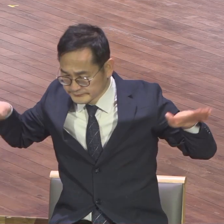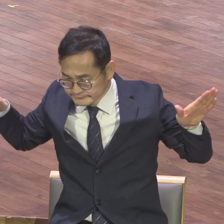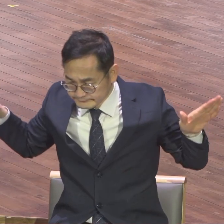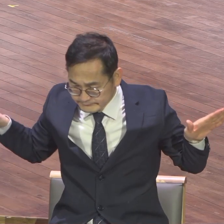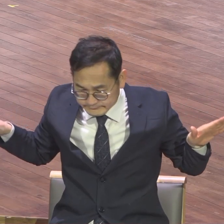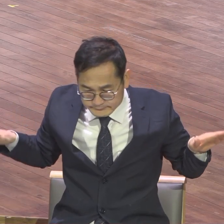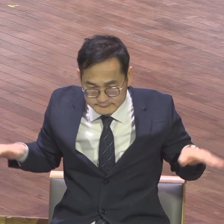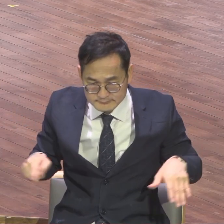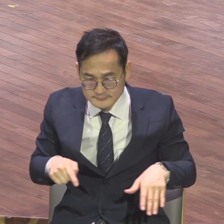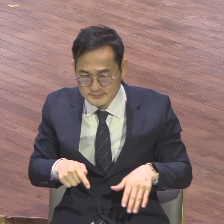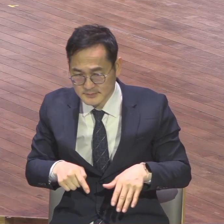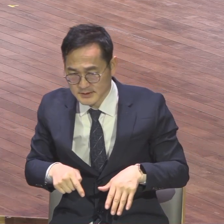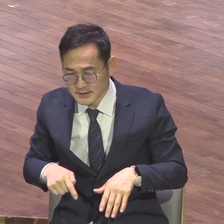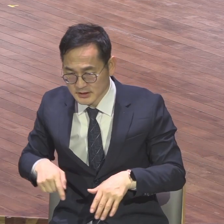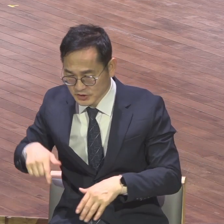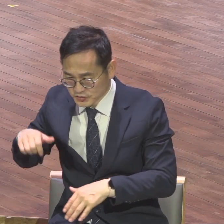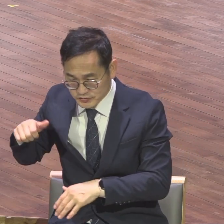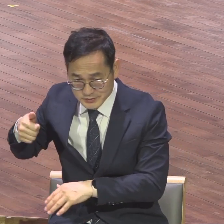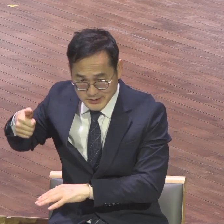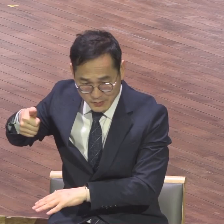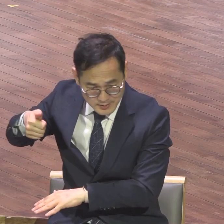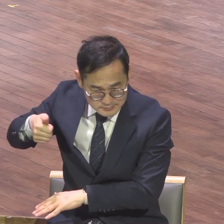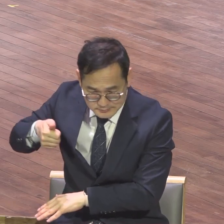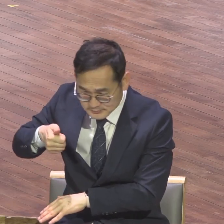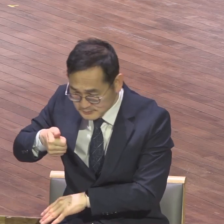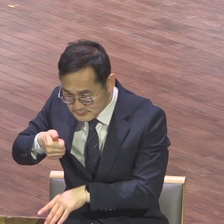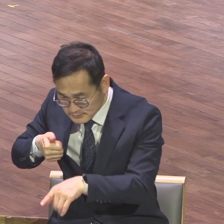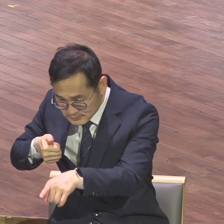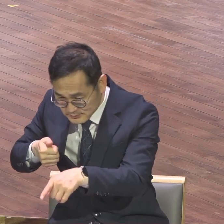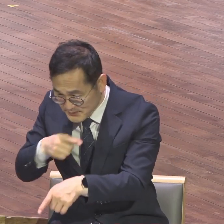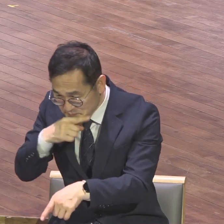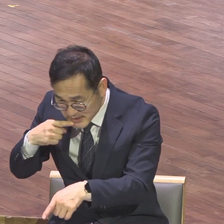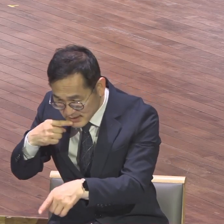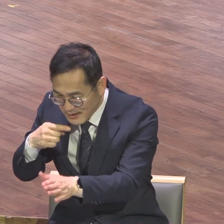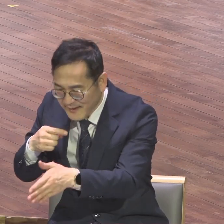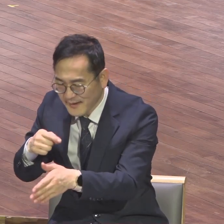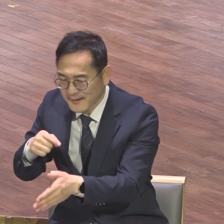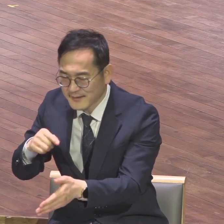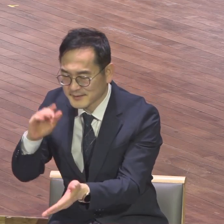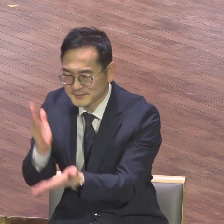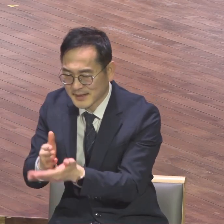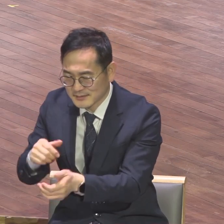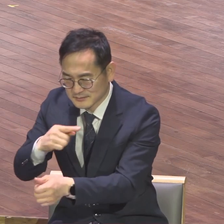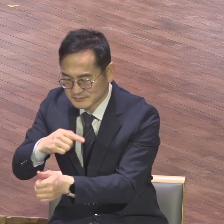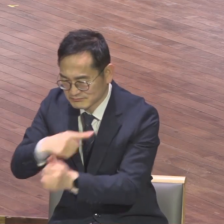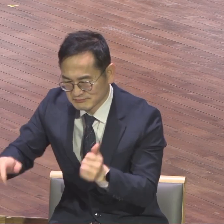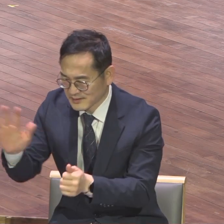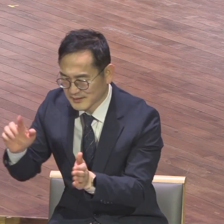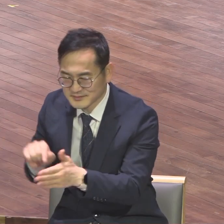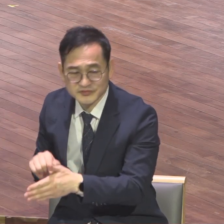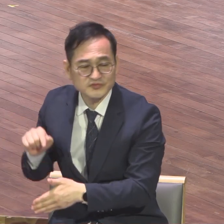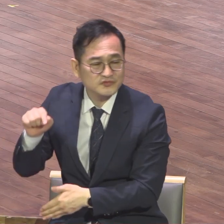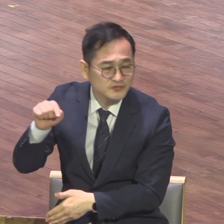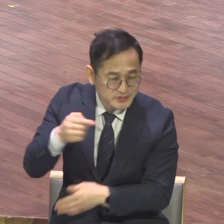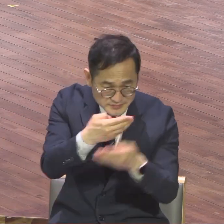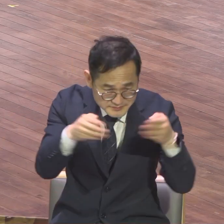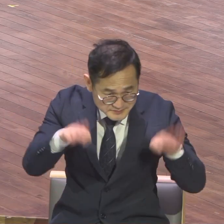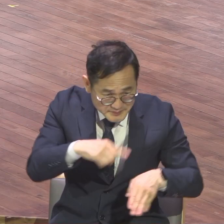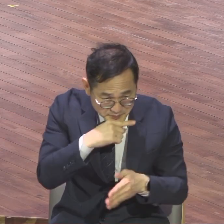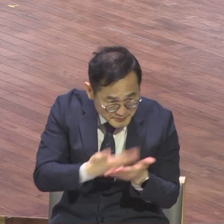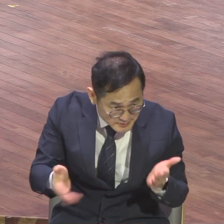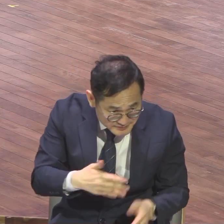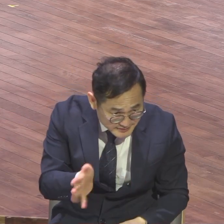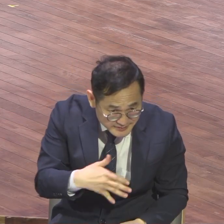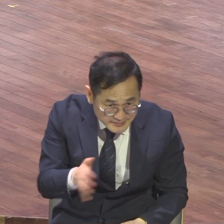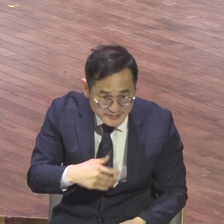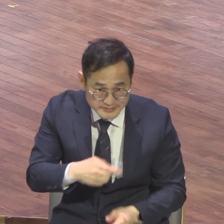심판한 이 사자들이 와서 이 심판하는데 피 뿌린 집은 다 넘어갔어요. 피